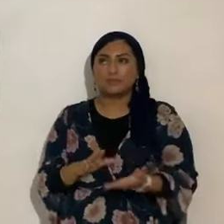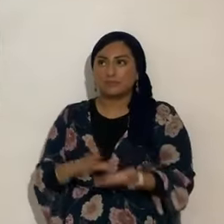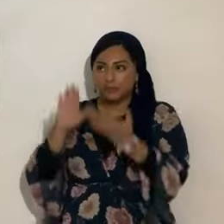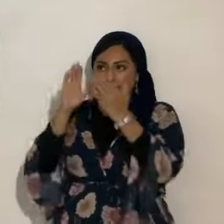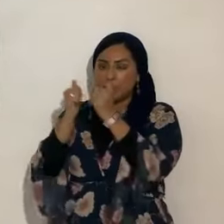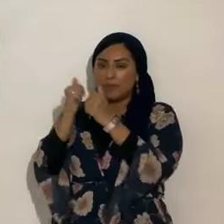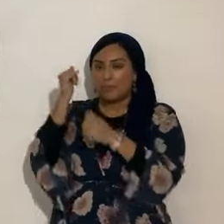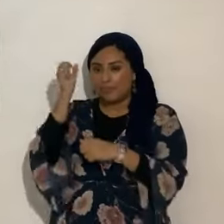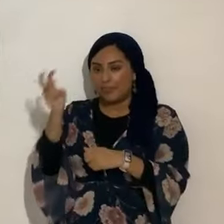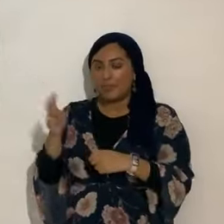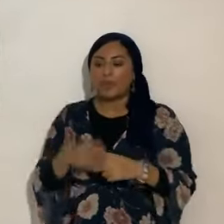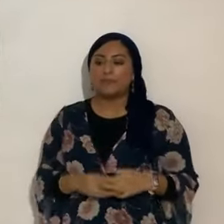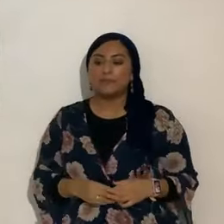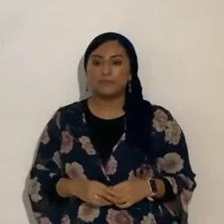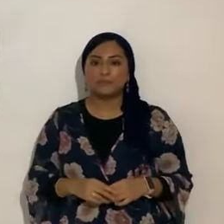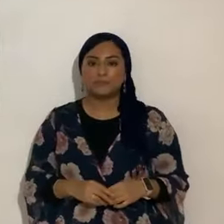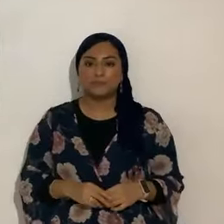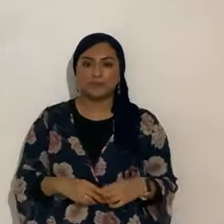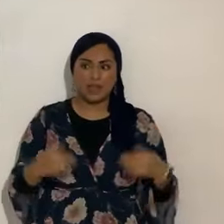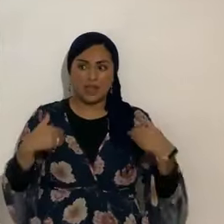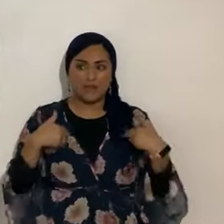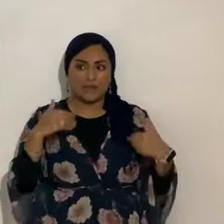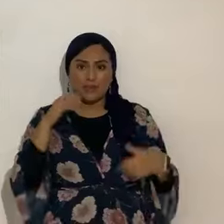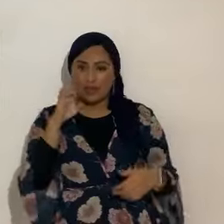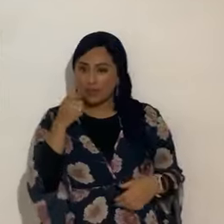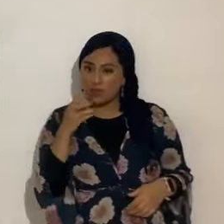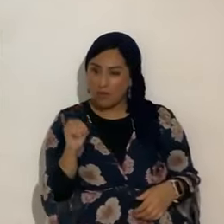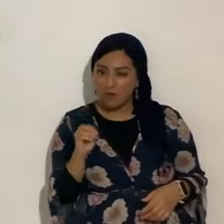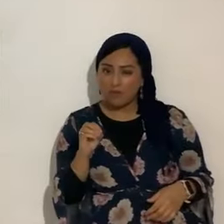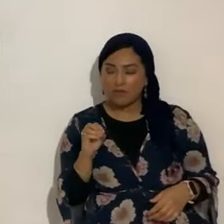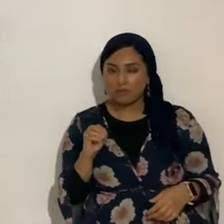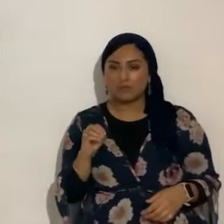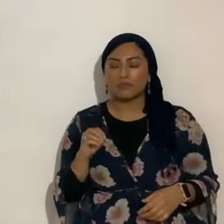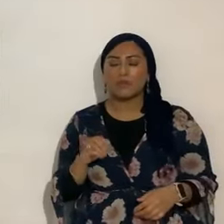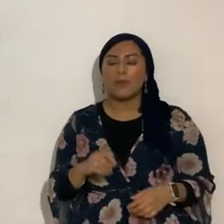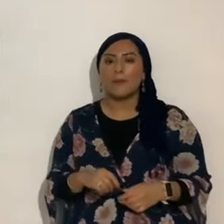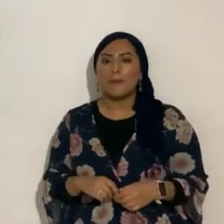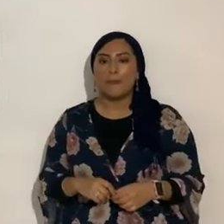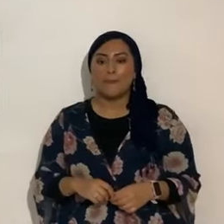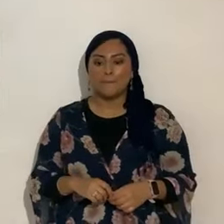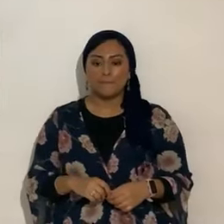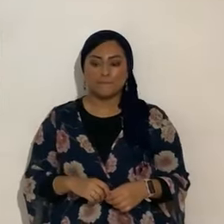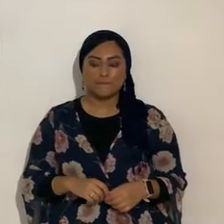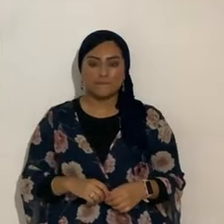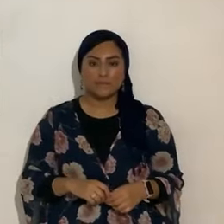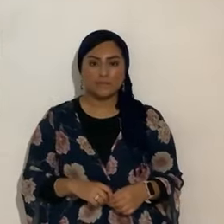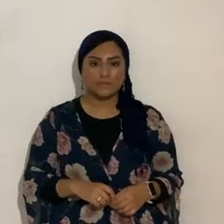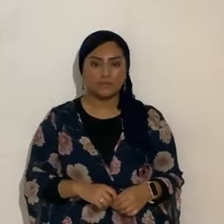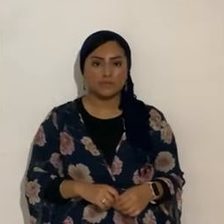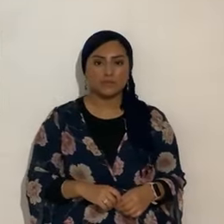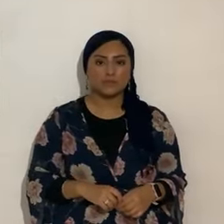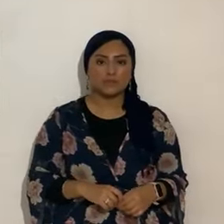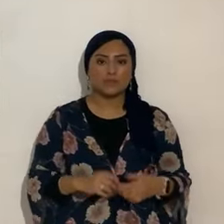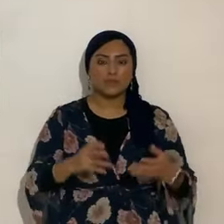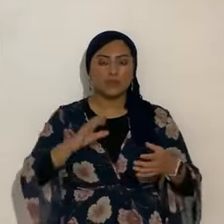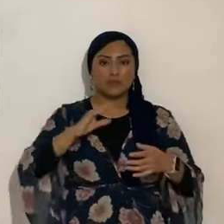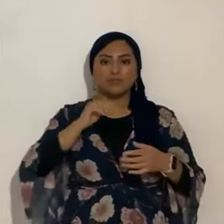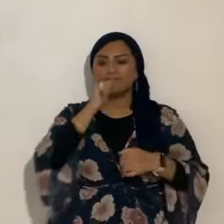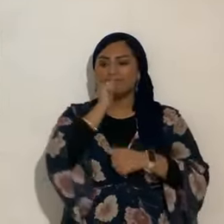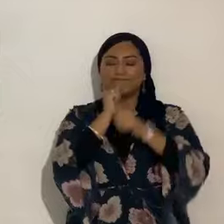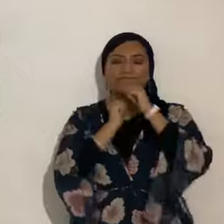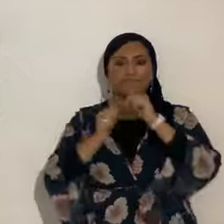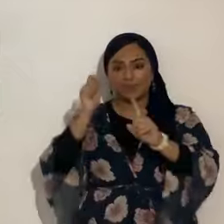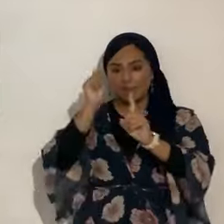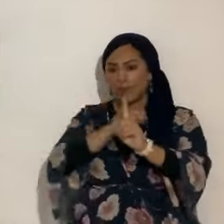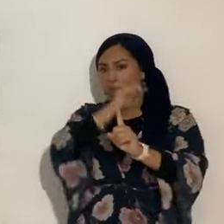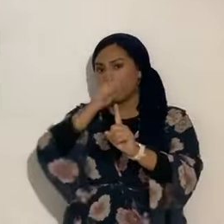Yahshua, ¿sí? Con ego, sufriendo esas persecuciones, esos maltratos, esos latigazos,